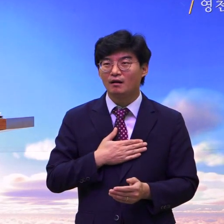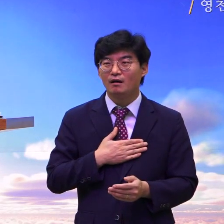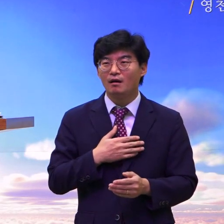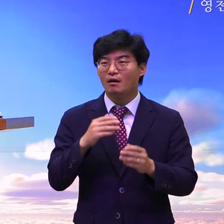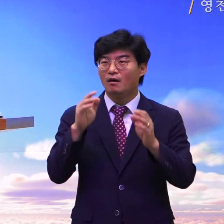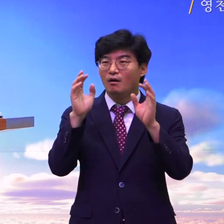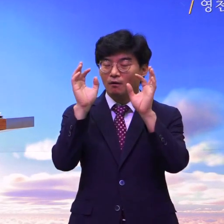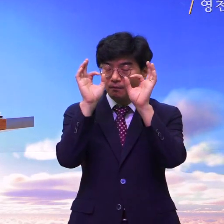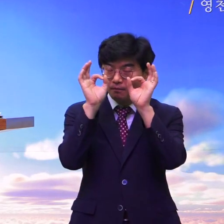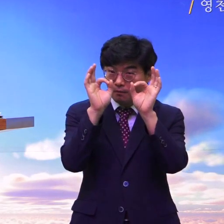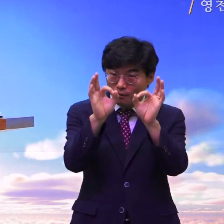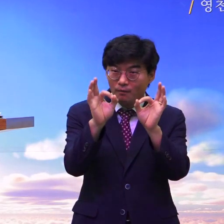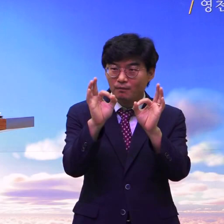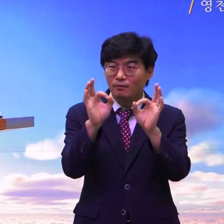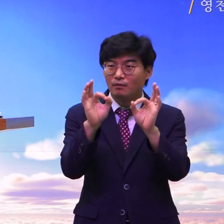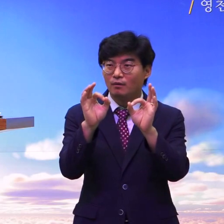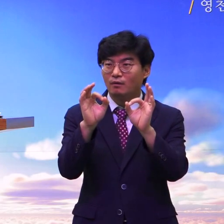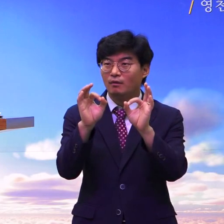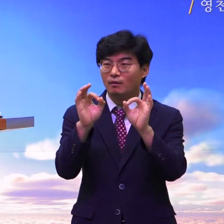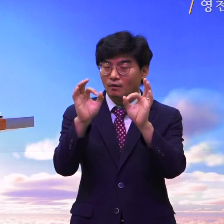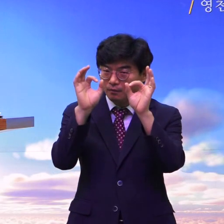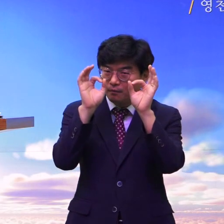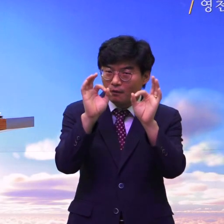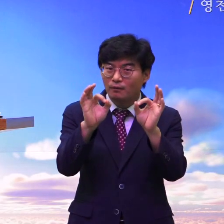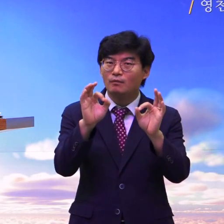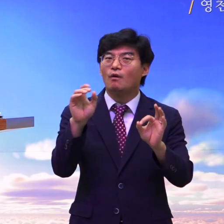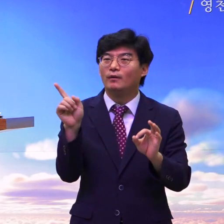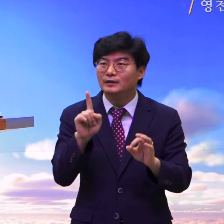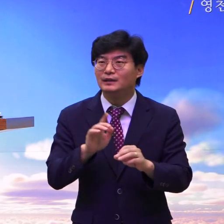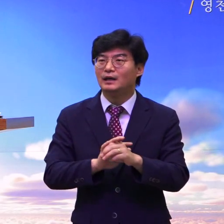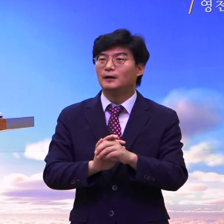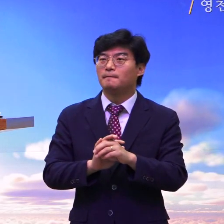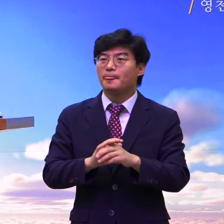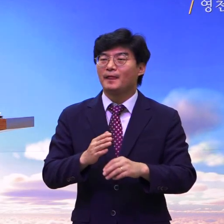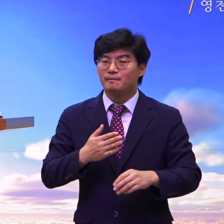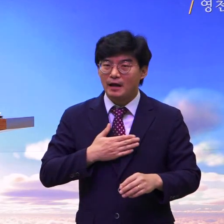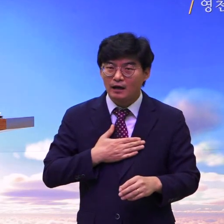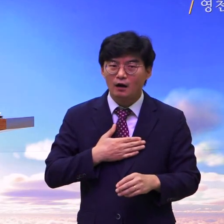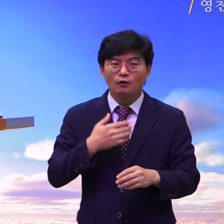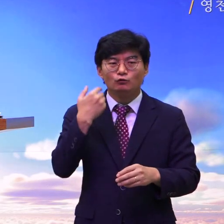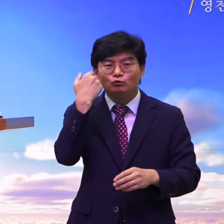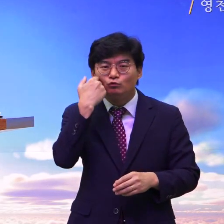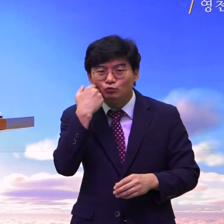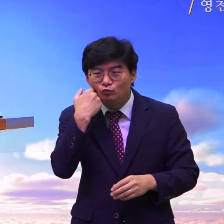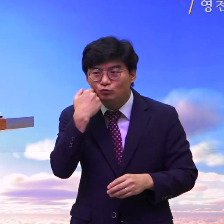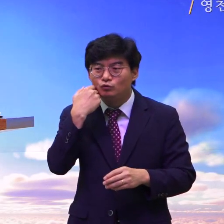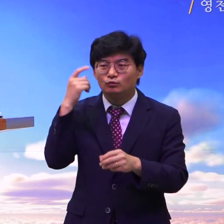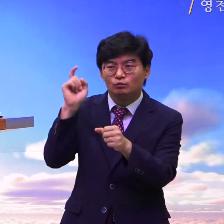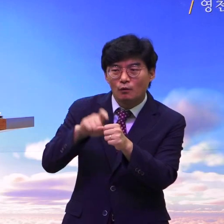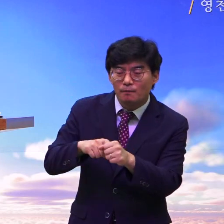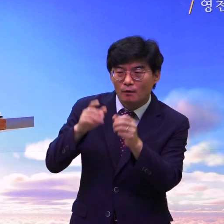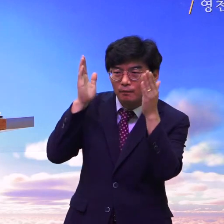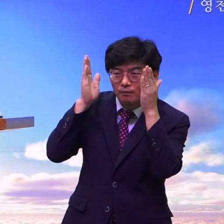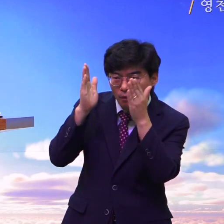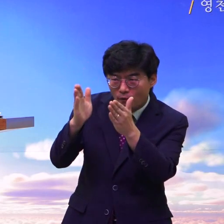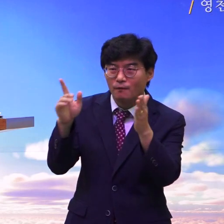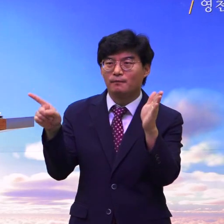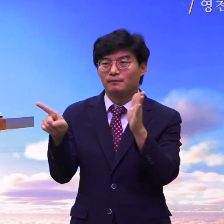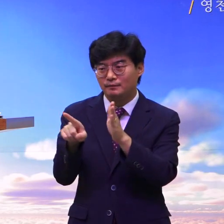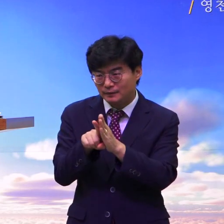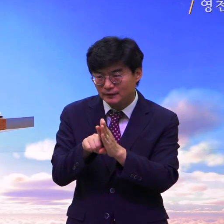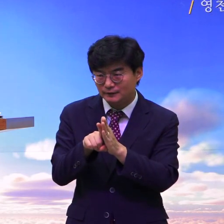것에 내일은 연약한 존재에서 제가 기준을 두고 싶습니다. 그래서 꼭 기준을 두고 싶다면 하나님의